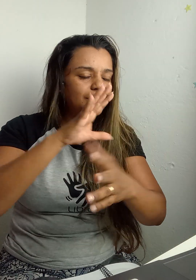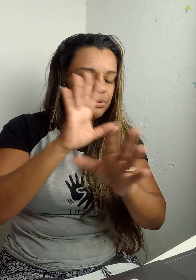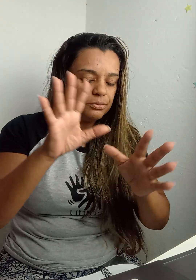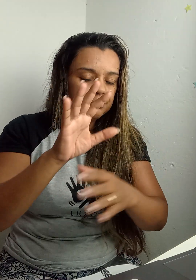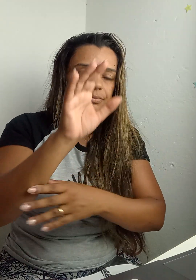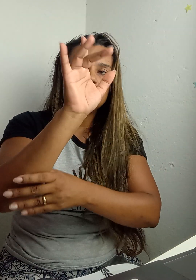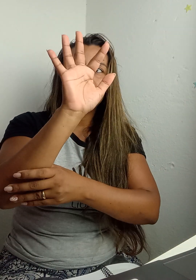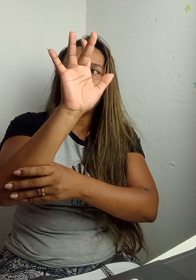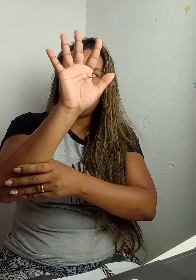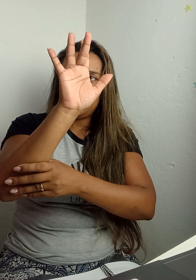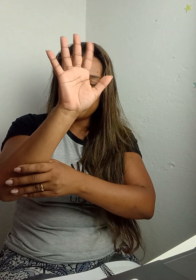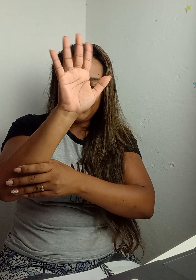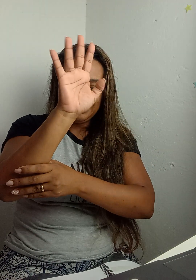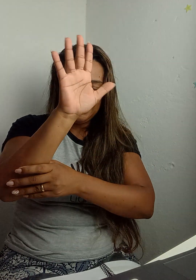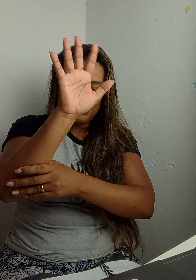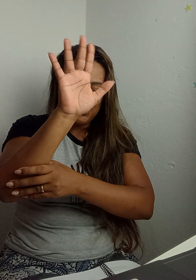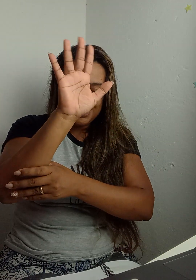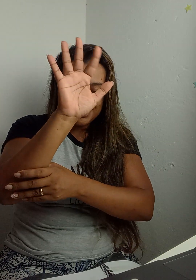não. As falanges.